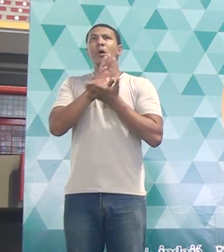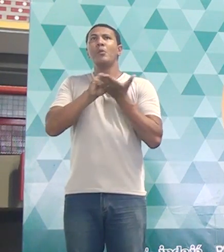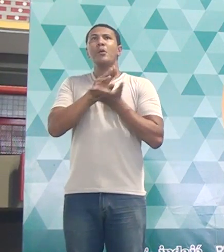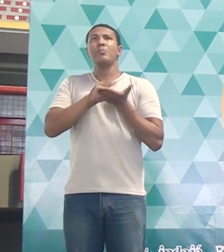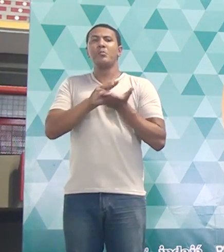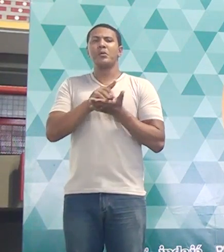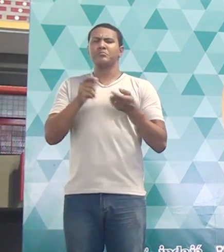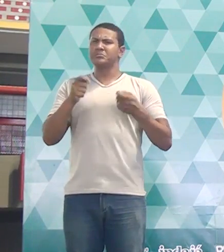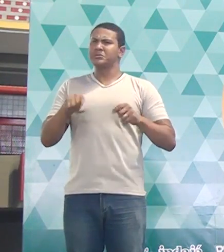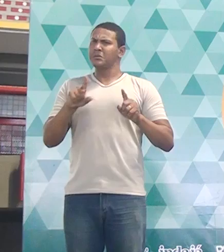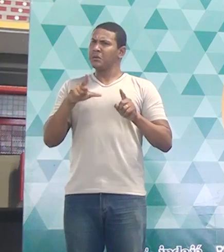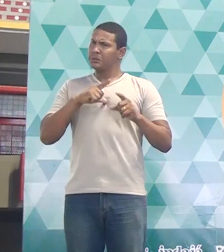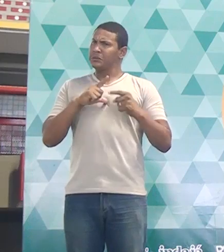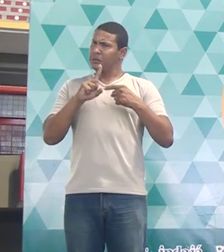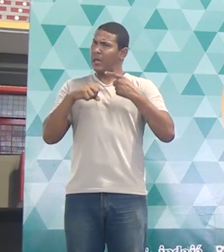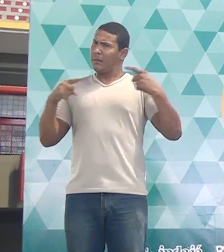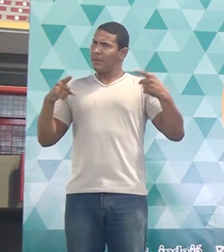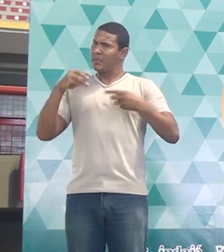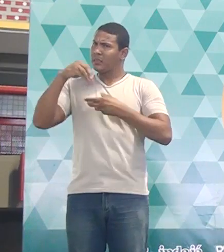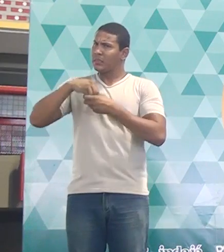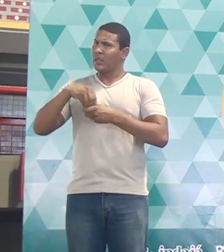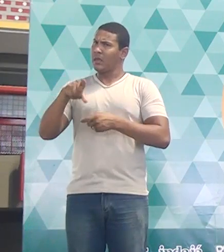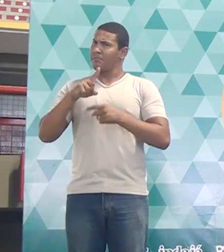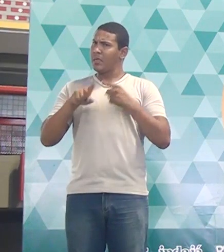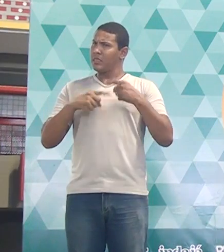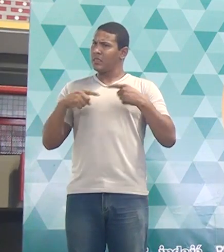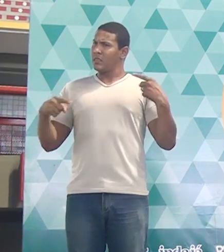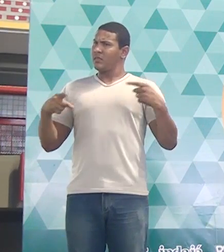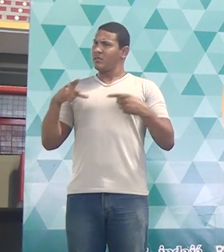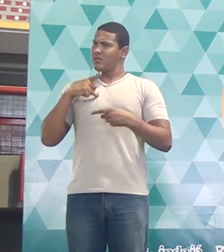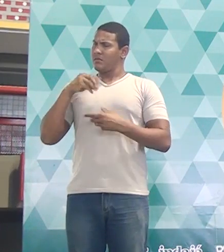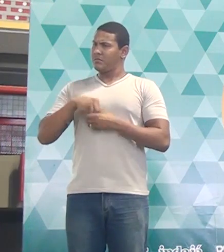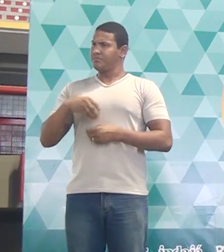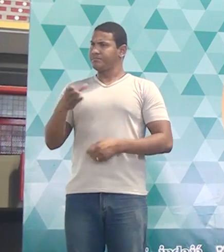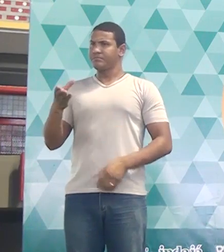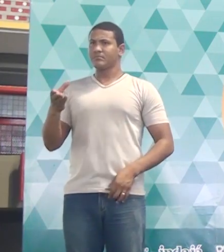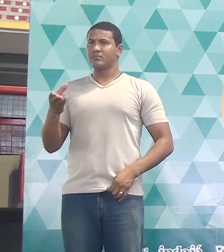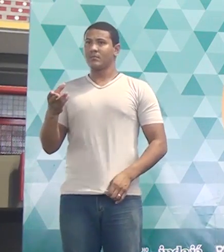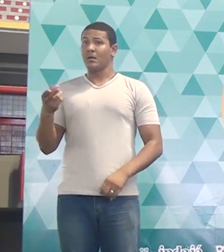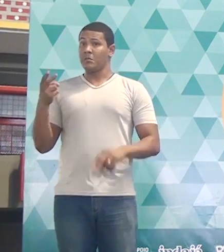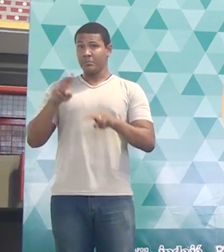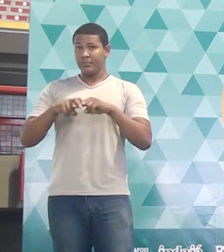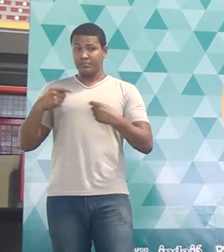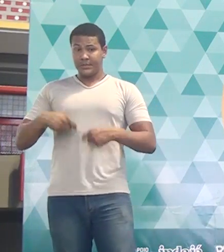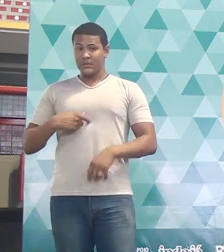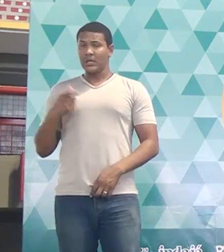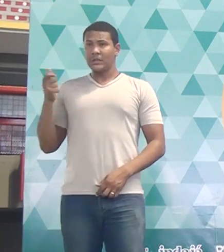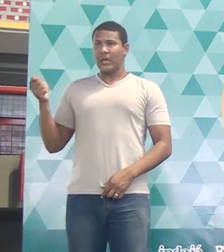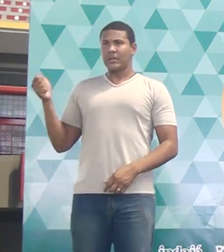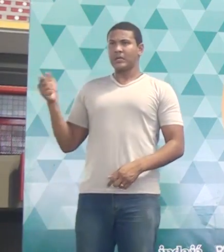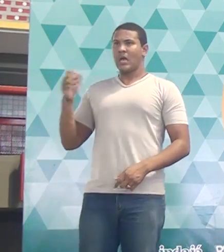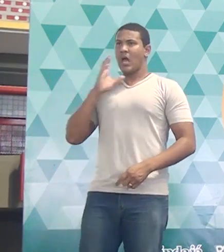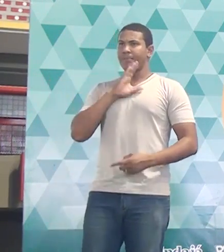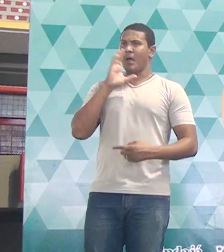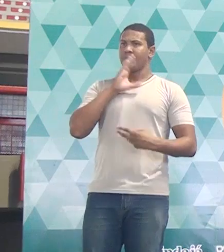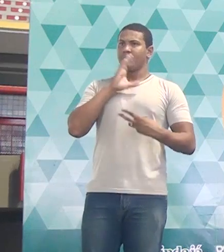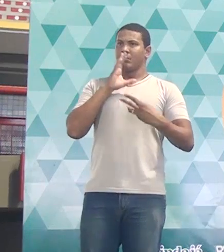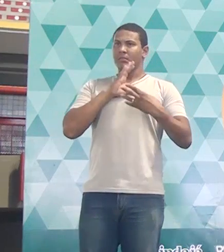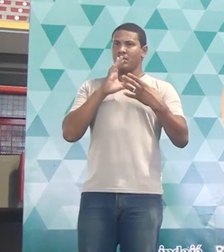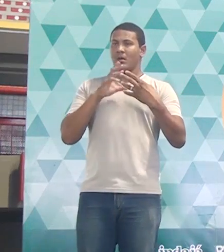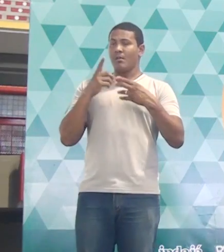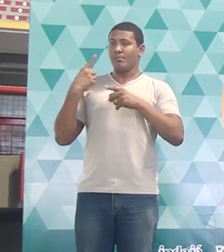slide, porque está no seu material essa matéria. Tá? Eu preciso passar com um pouquinho de rapidez para poder a aula